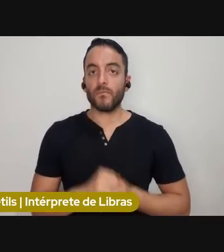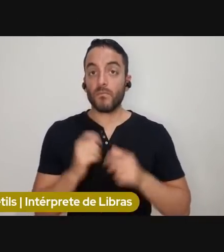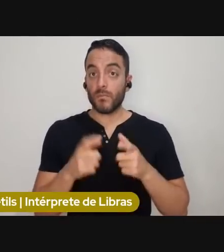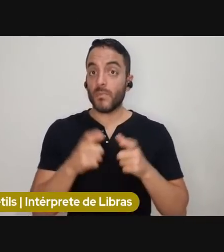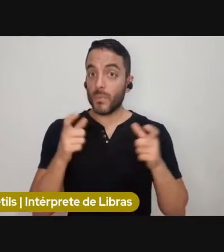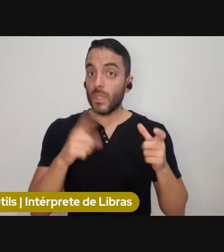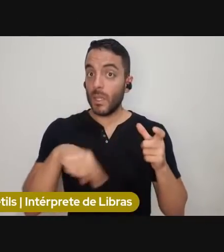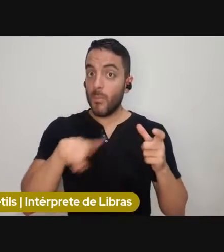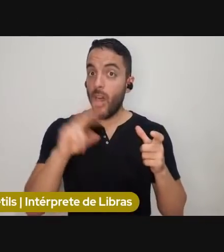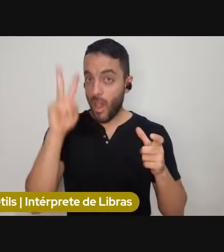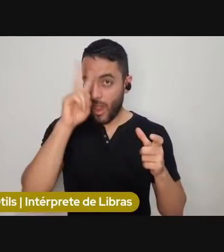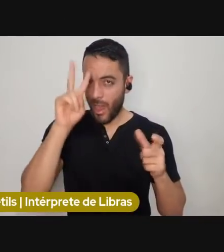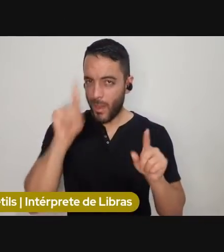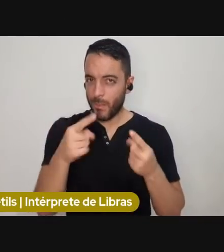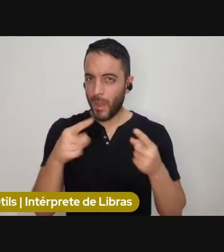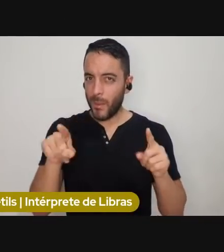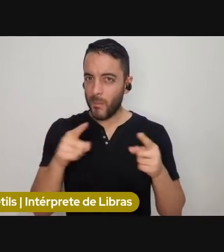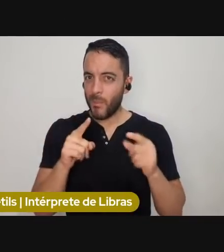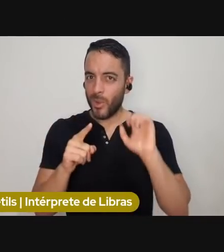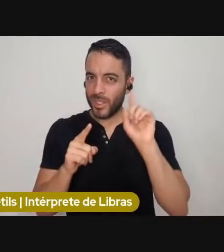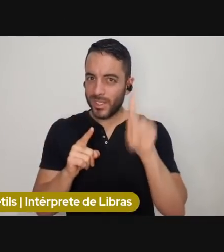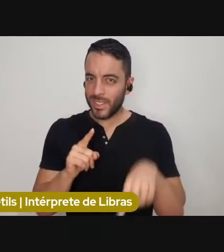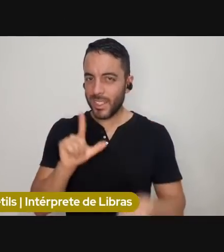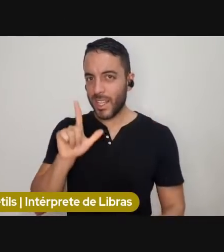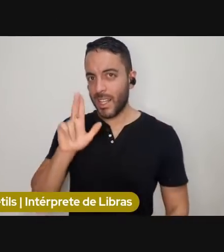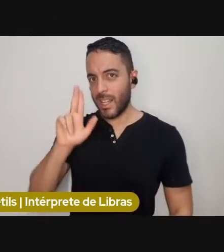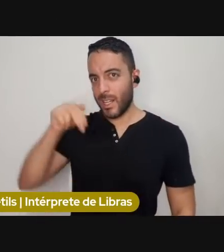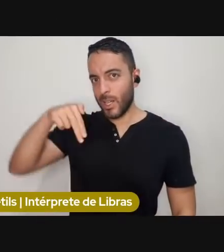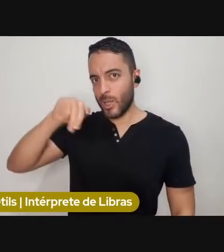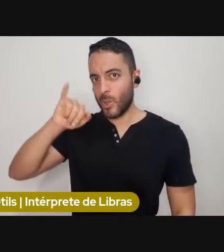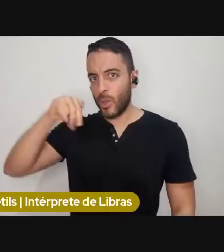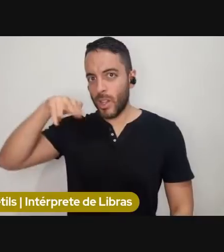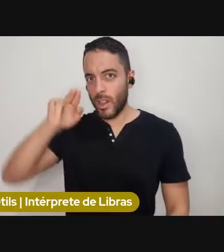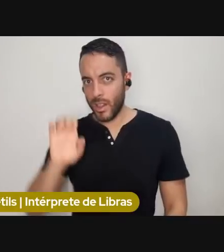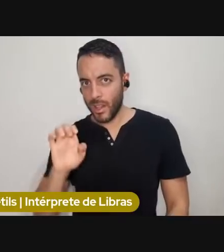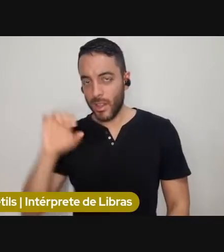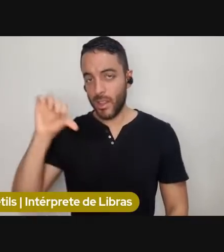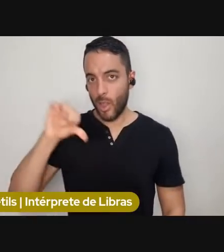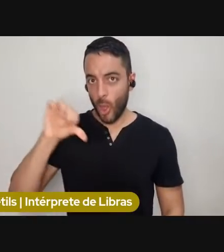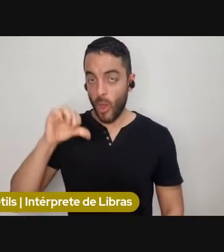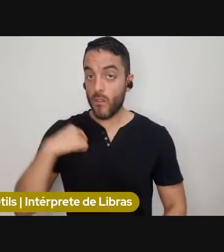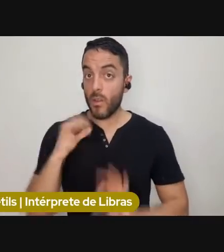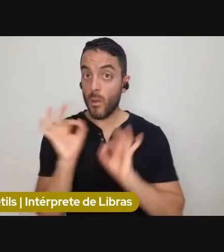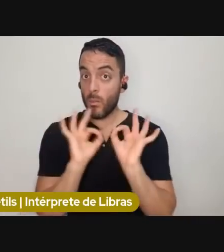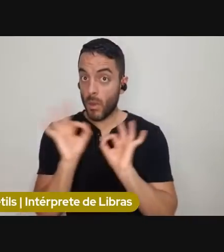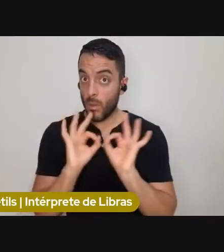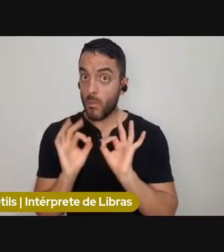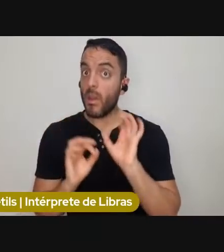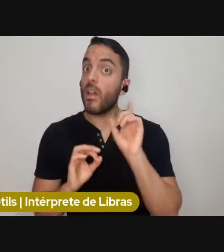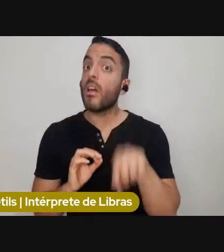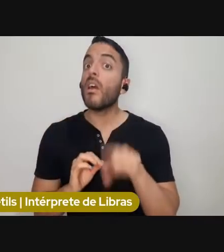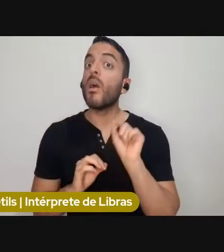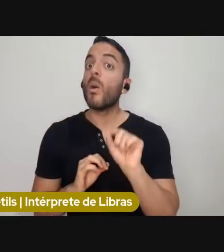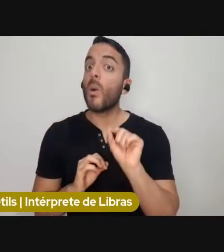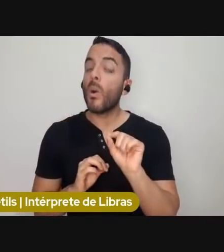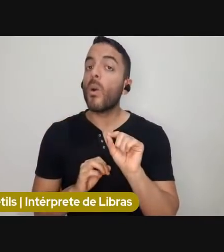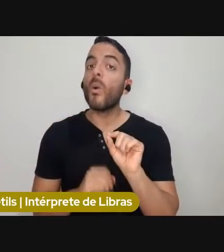canção minha como Lunik 9, que foi uma canção que eu fiz para celebrar